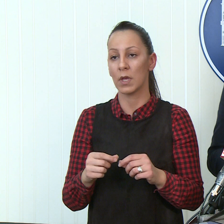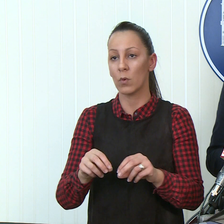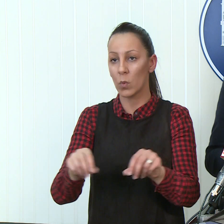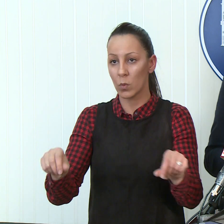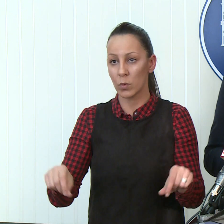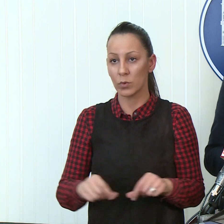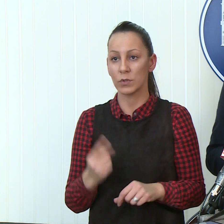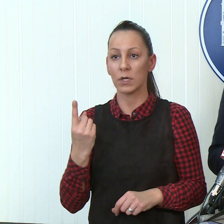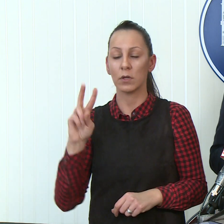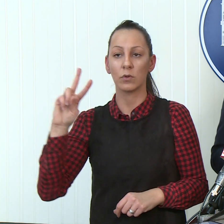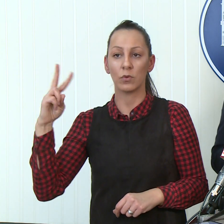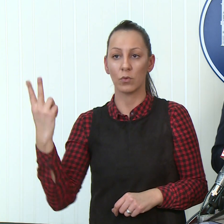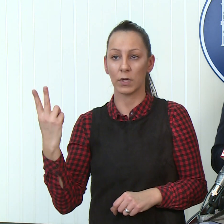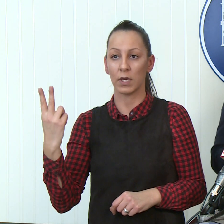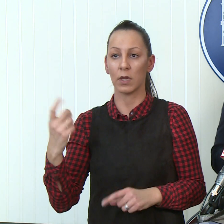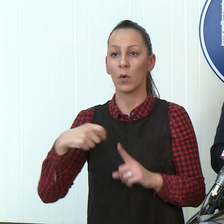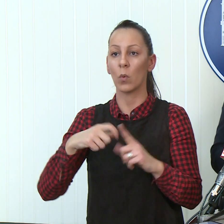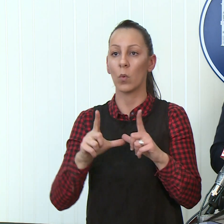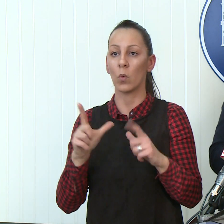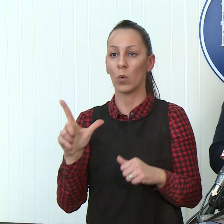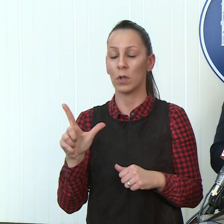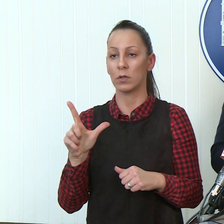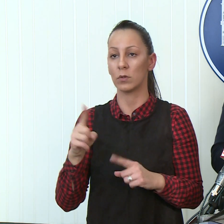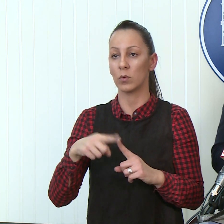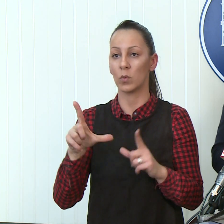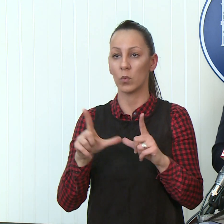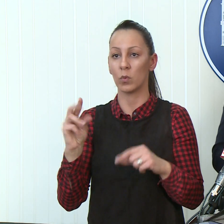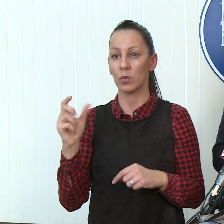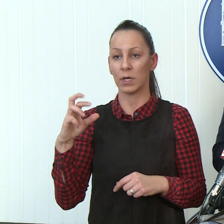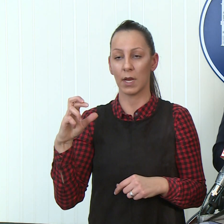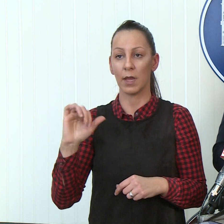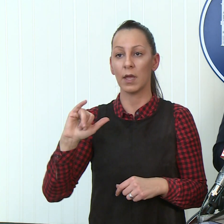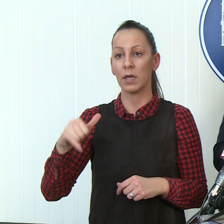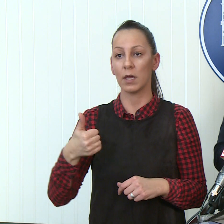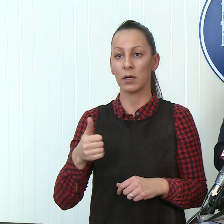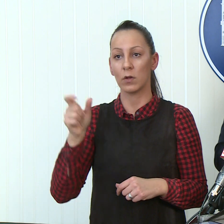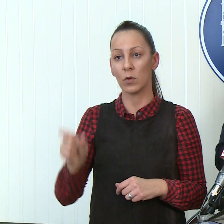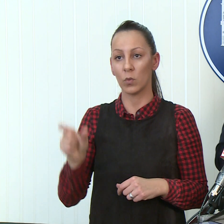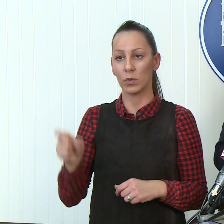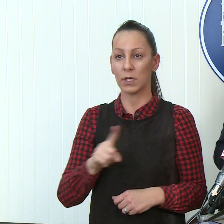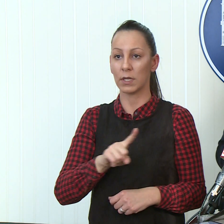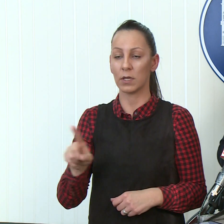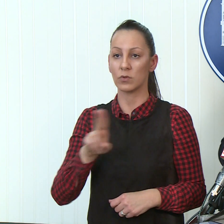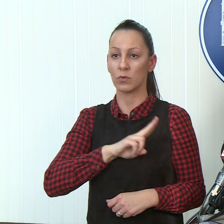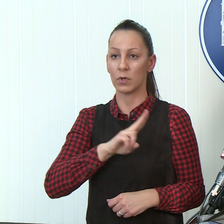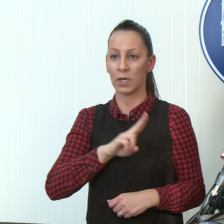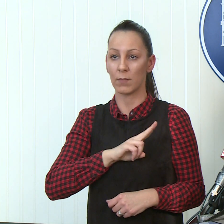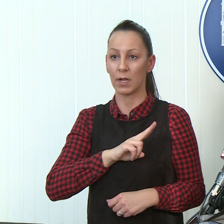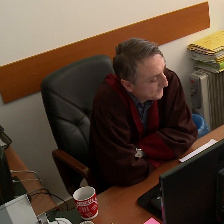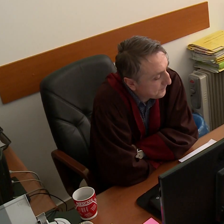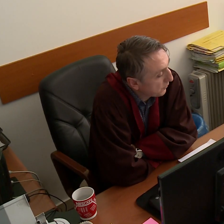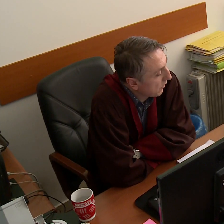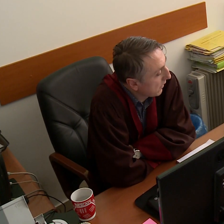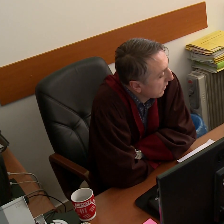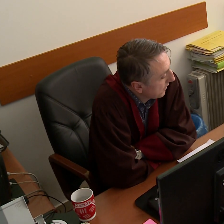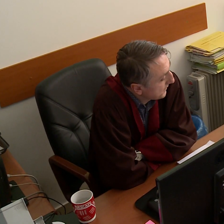poljoprivredne kulture. Razlog zbog toga je taj što, nažalost, ljudi nisu imali adekvatnu dokumentaciju.